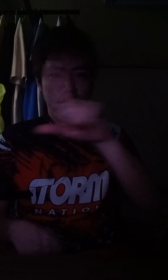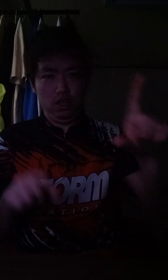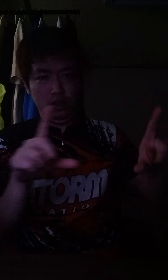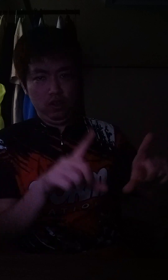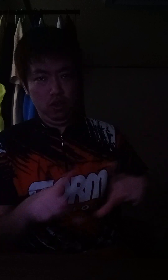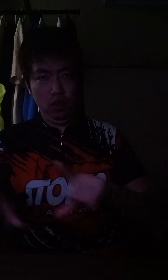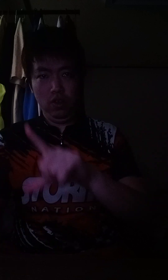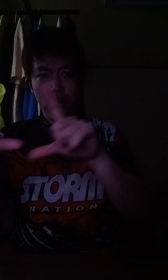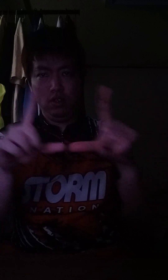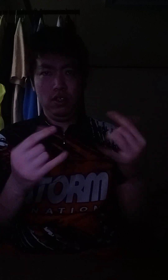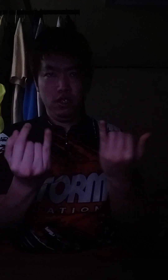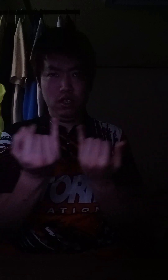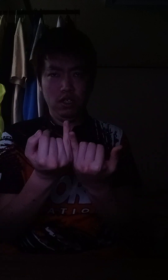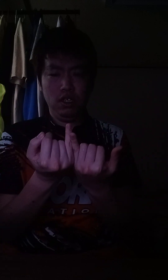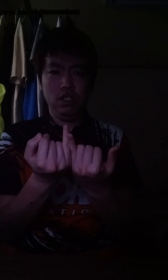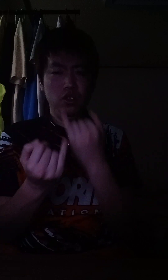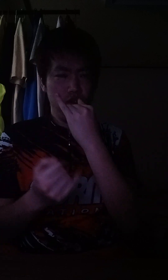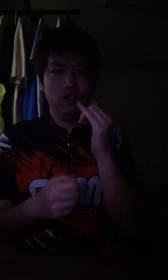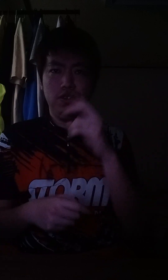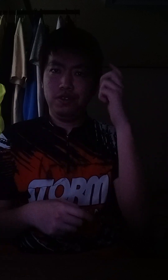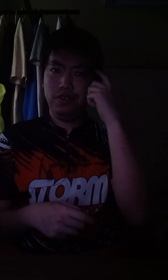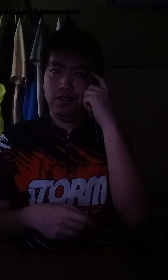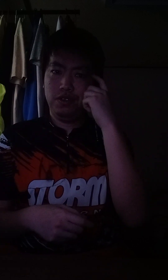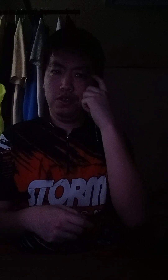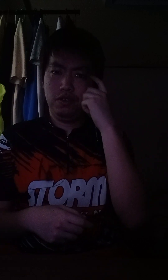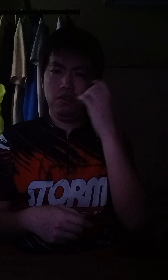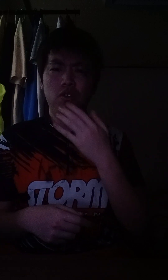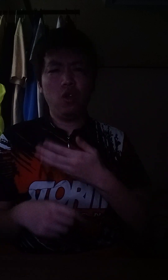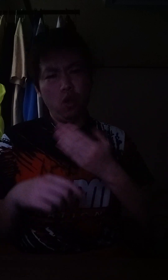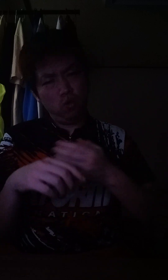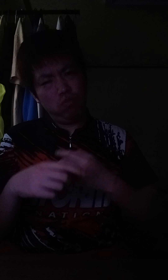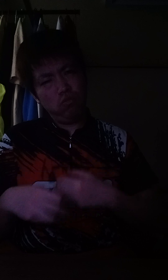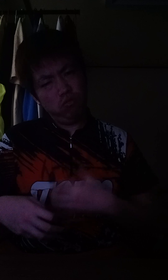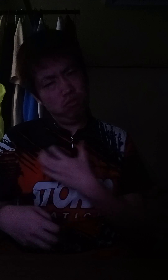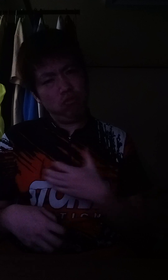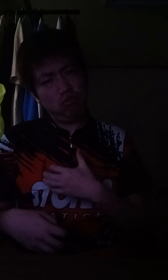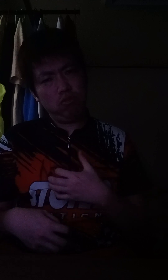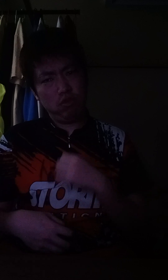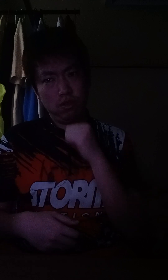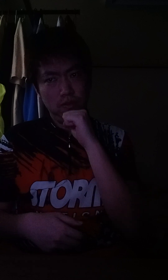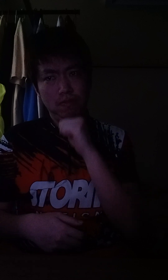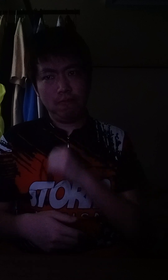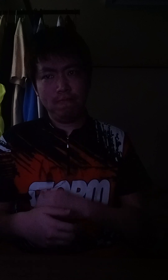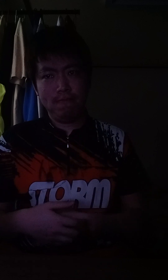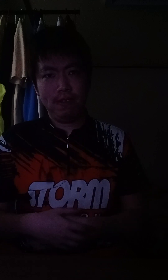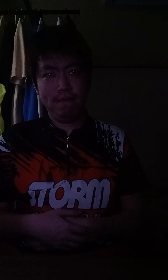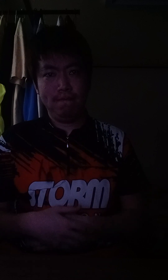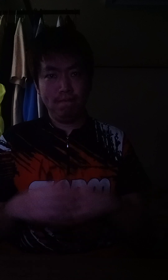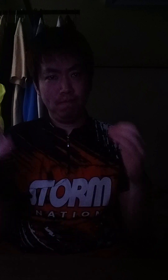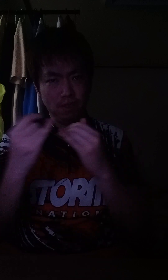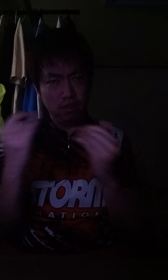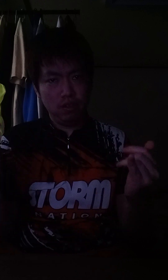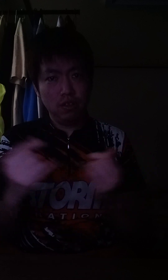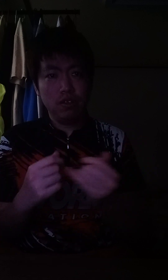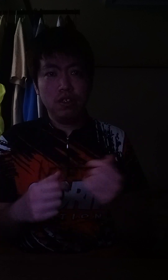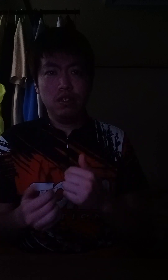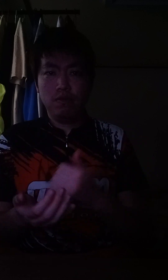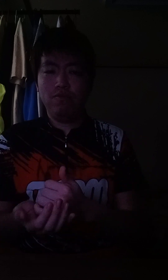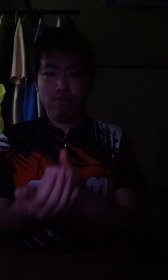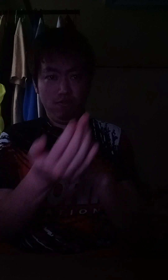하루를 더 살 수 있을지 그게 걱정인 거죠. 사실은 아마 모든 장애를 가지고 장애아를